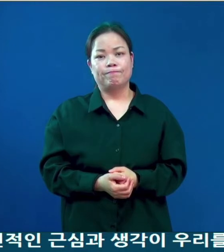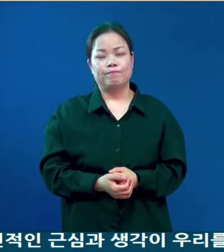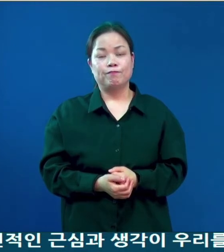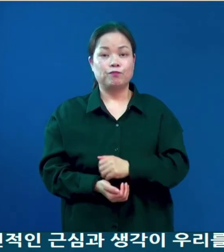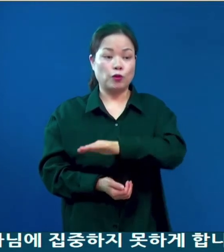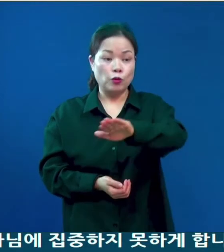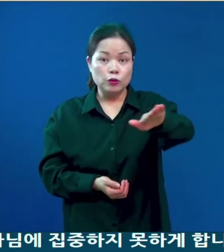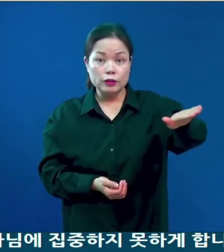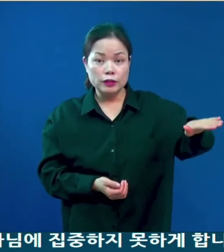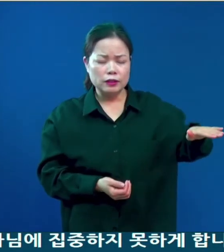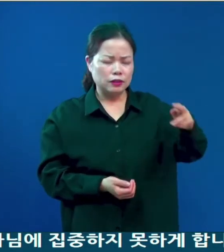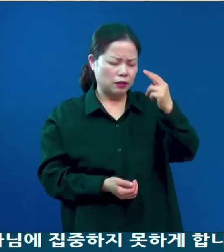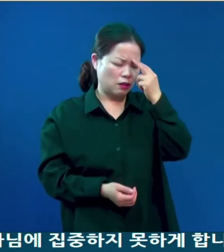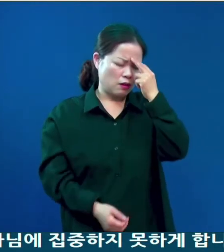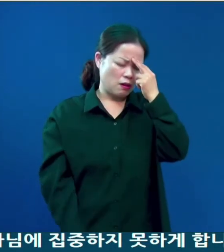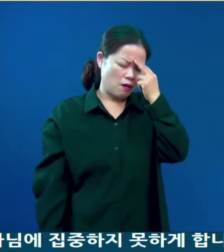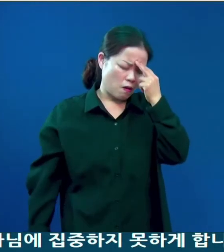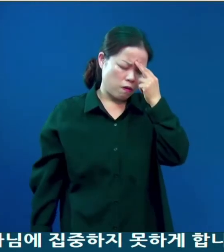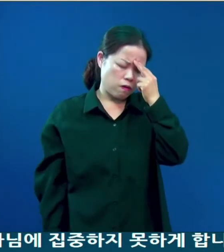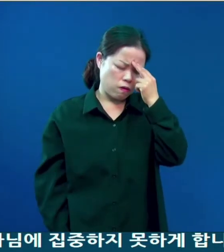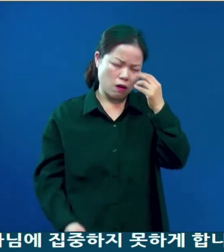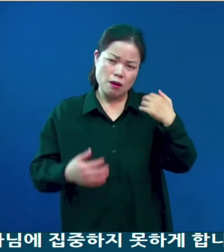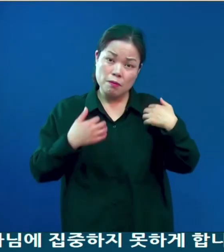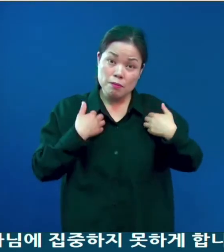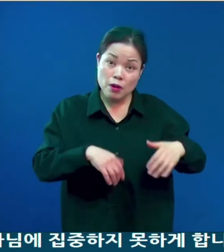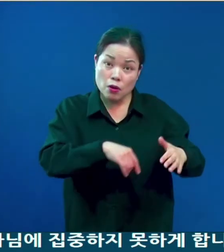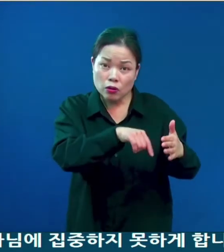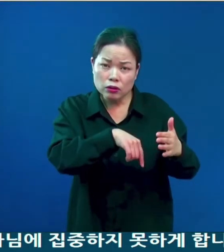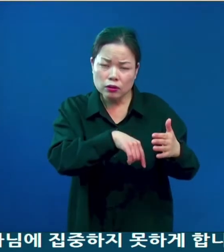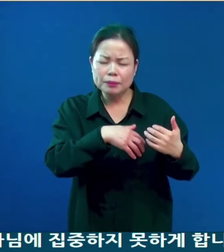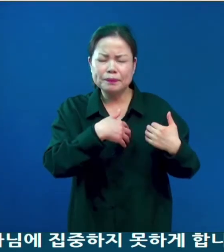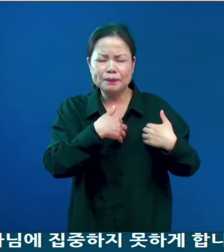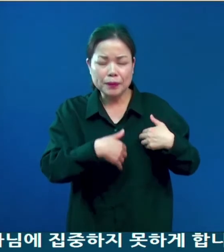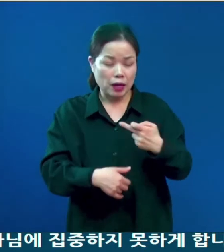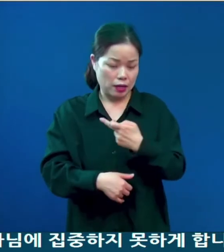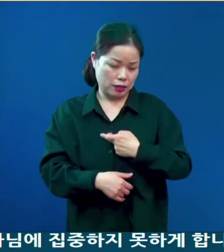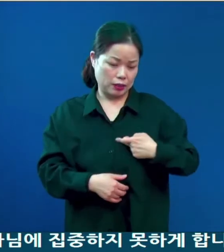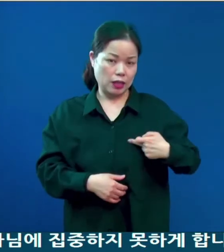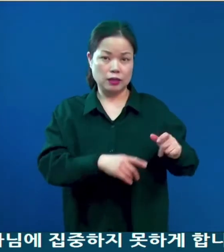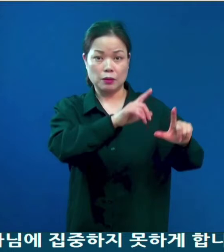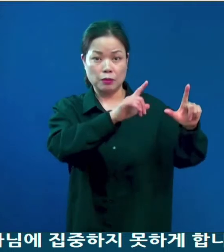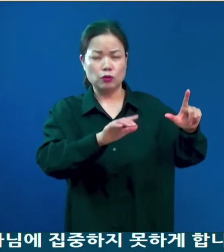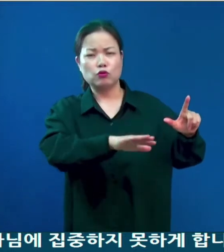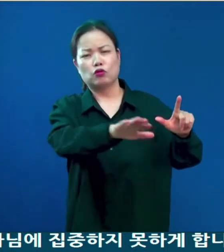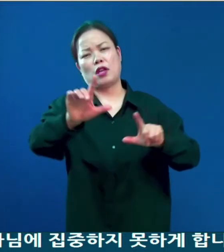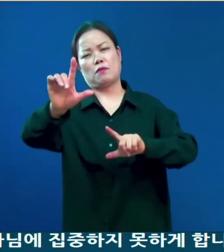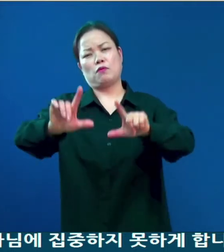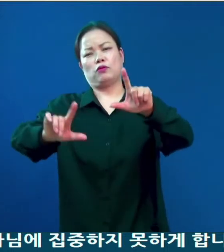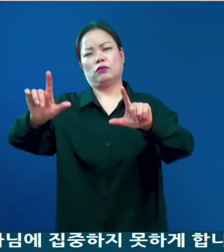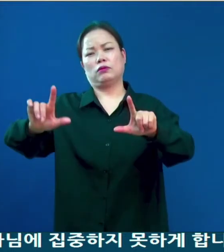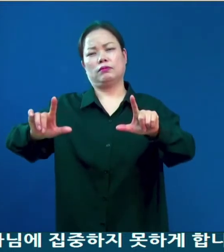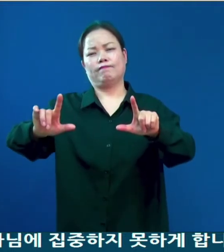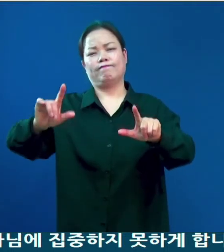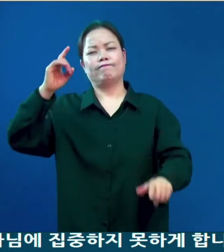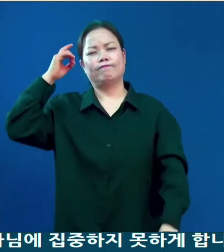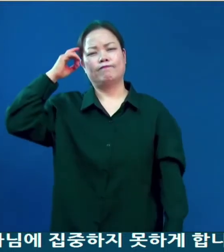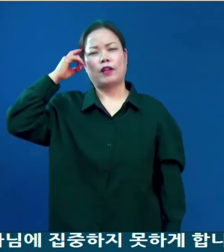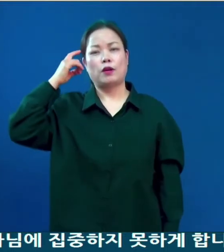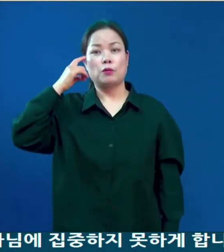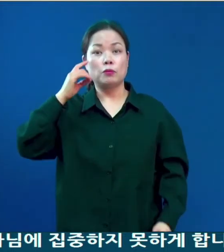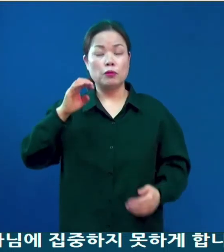그래서 우리 이 근심과 피곤 속에 이 지쳐있는 제자들의 모습, 또 우리의 모습, 이렇게 좀 묵상하고